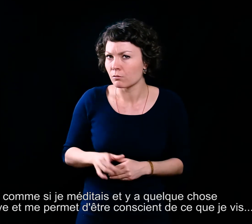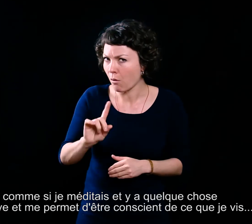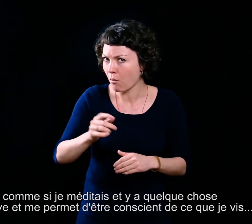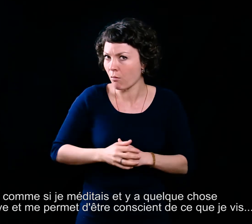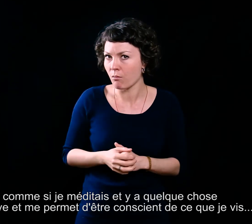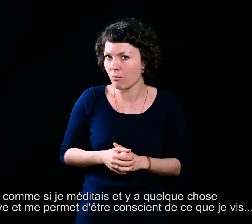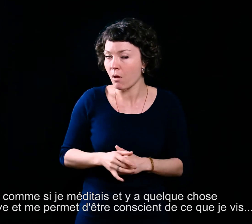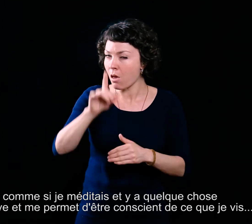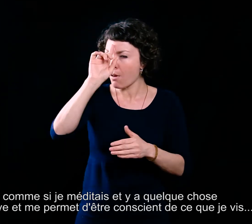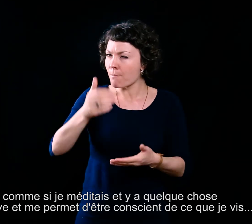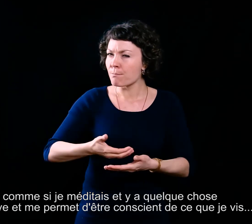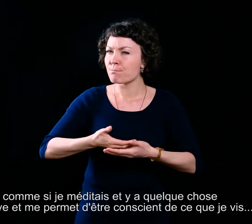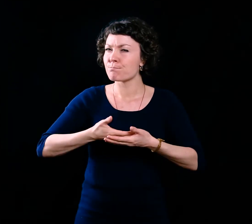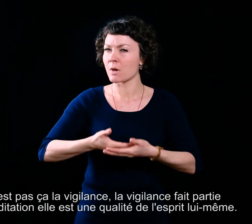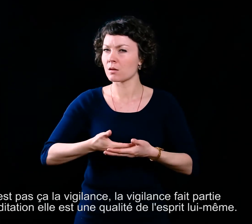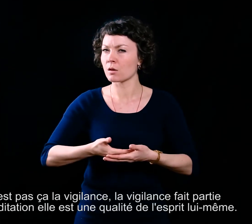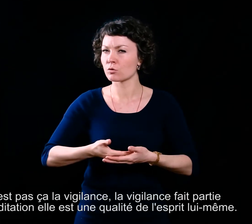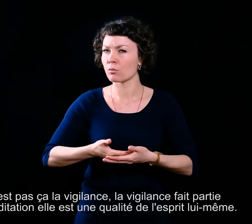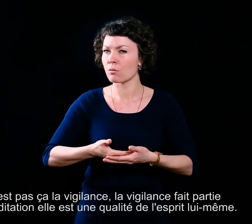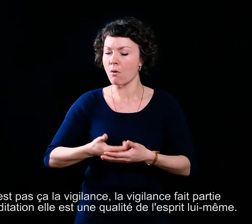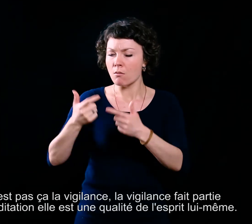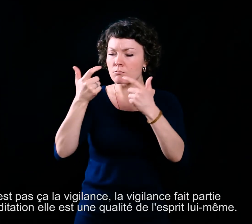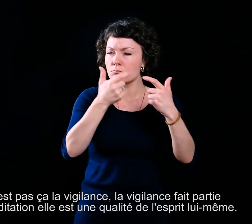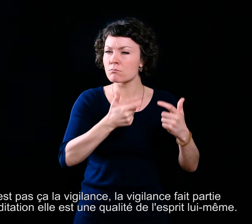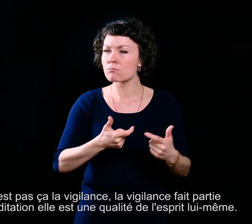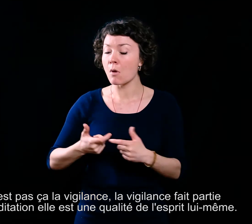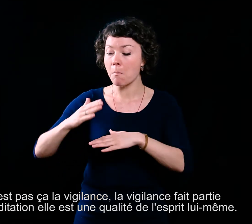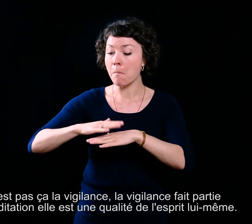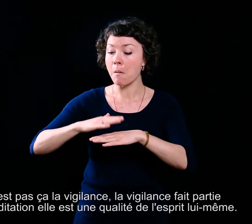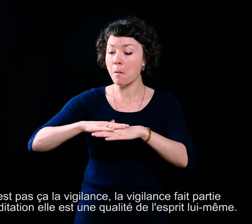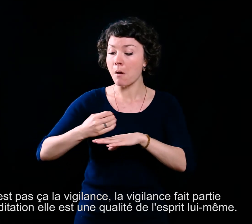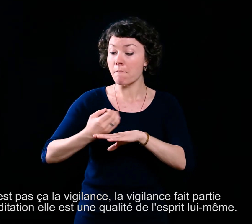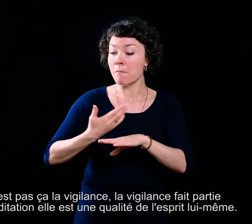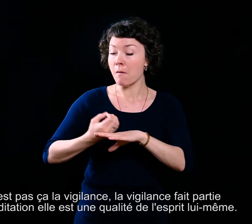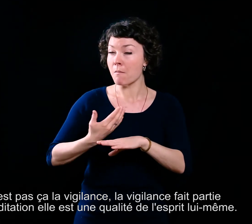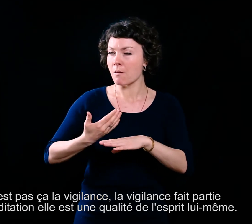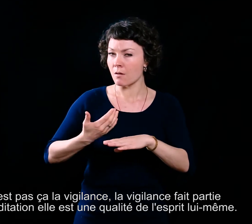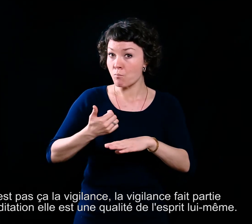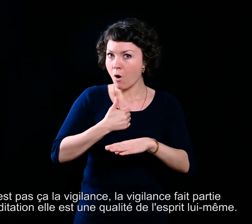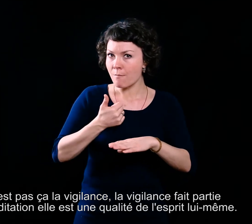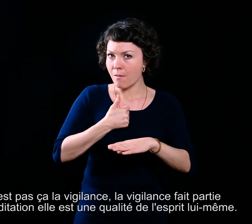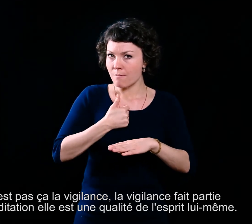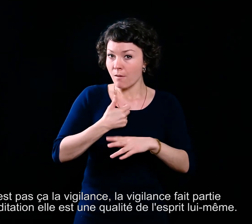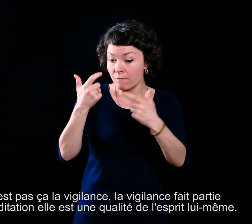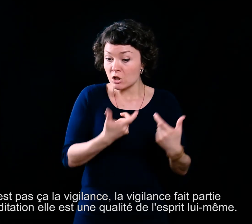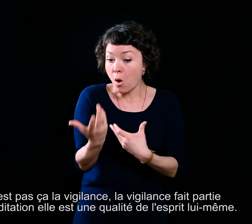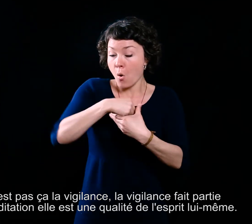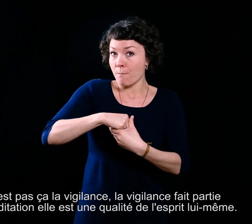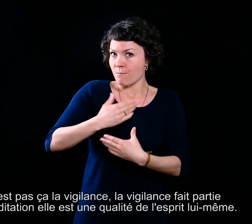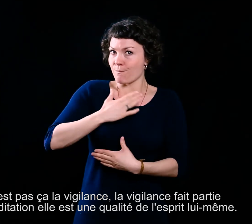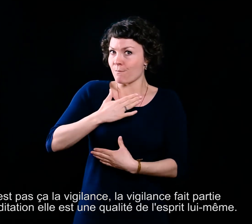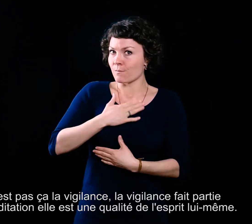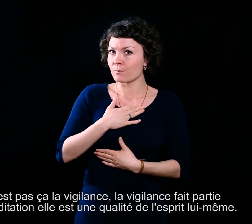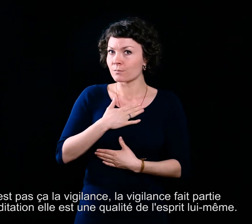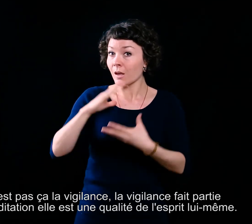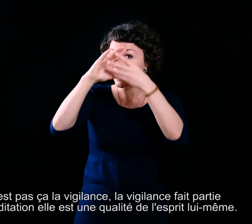et qui me permet d'être conscient de ce que je vis. Ce n'est pas ça la vigilance. La vigilance fait partie de la méditation. elle est une qualité